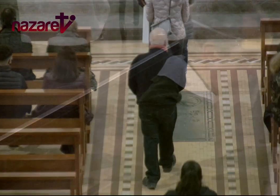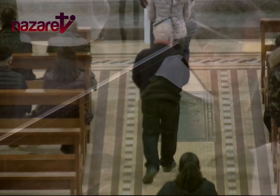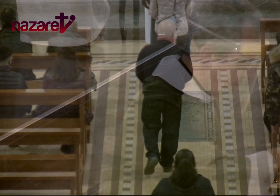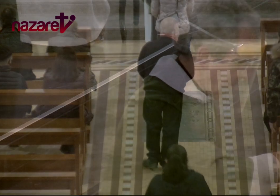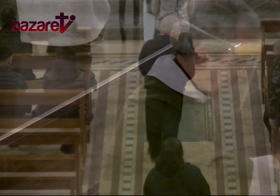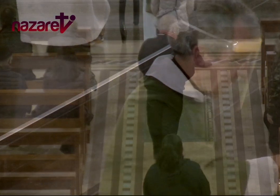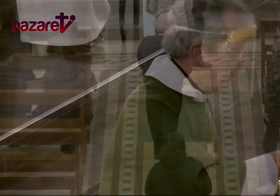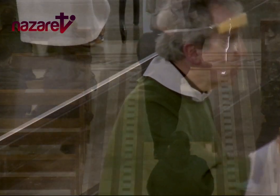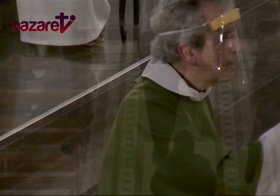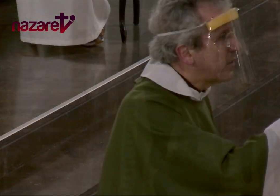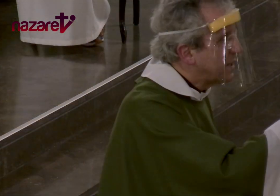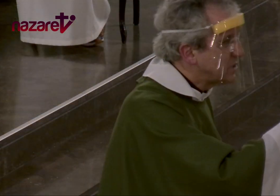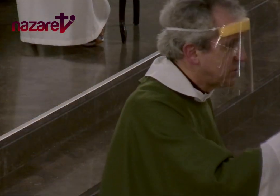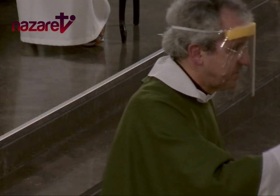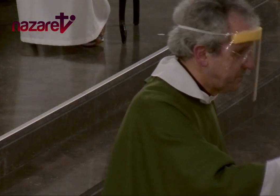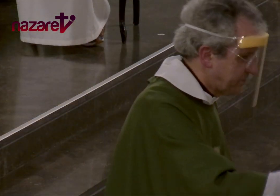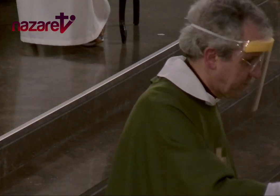pero como yo